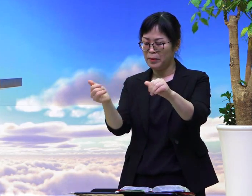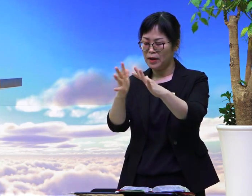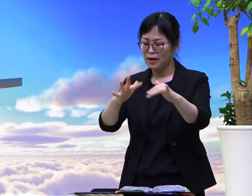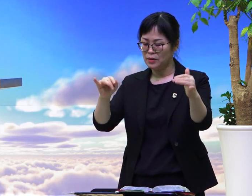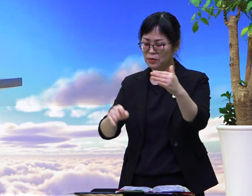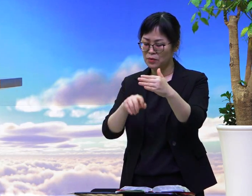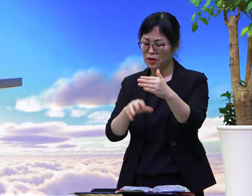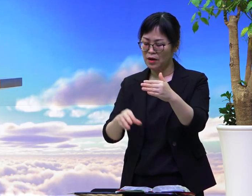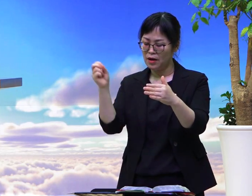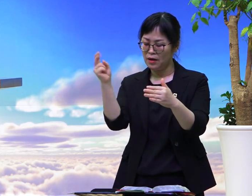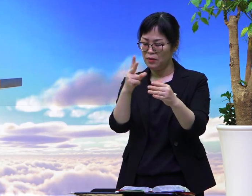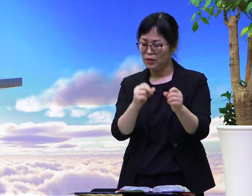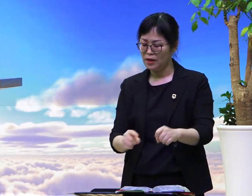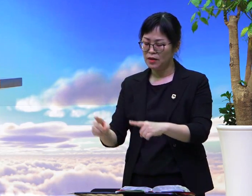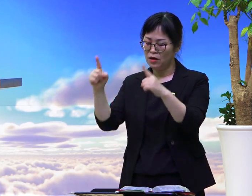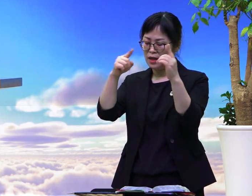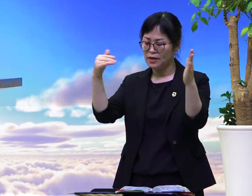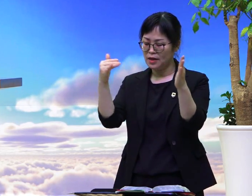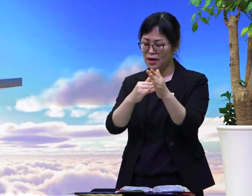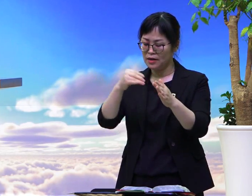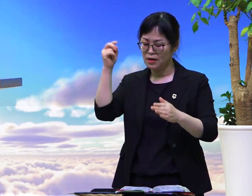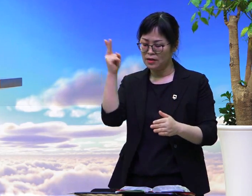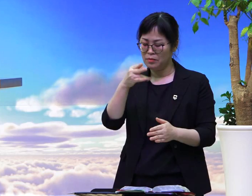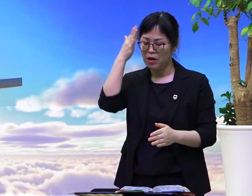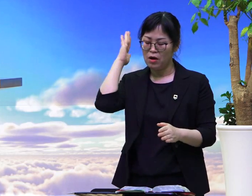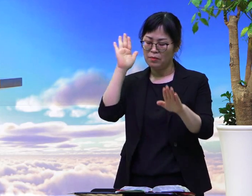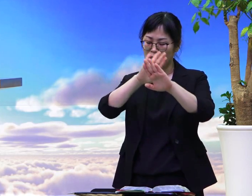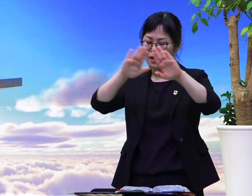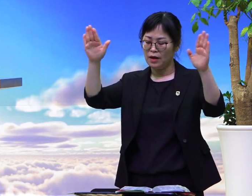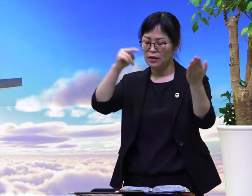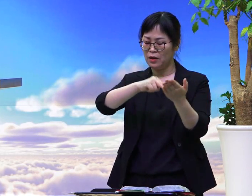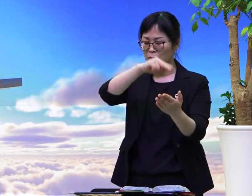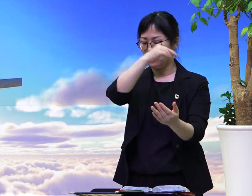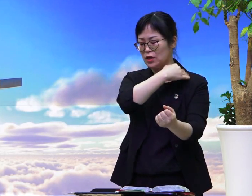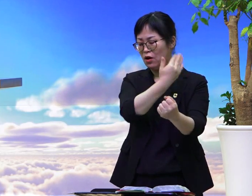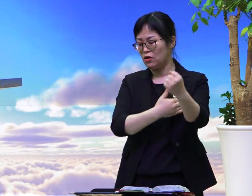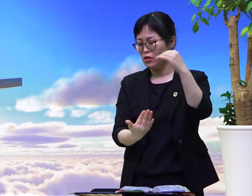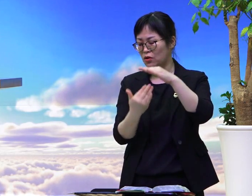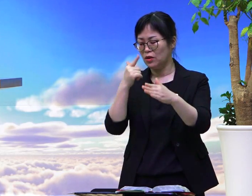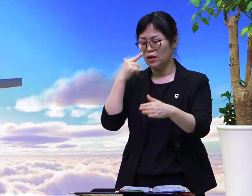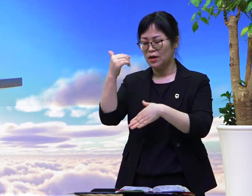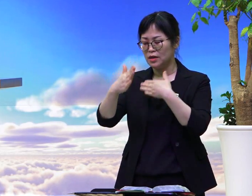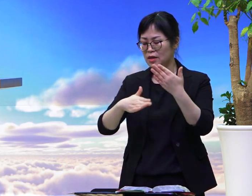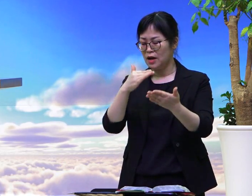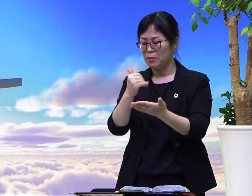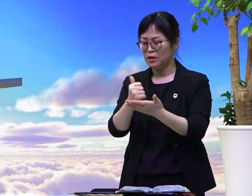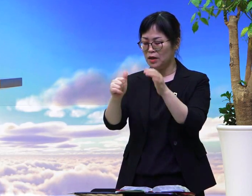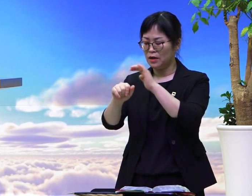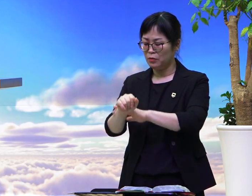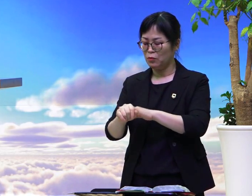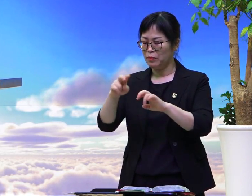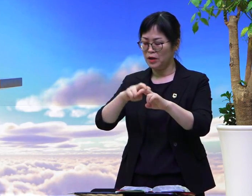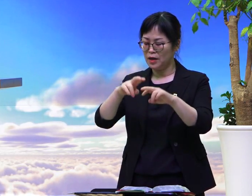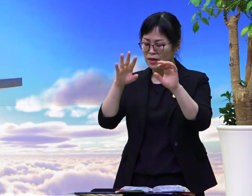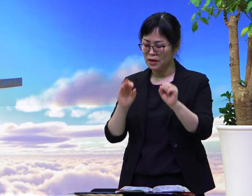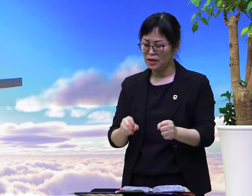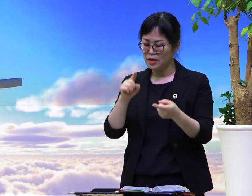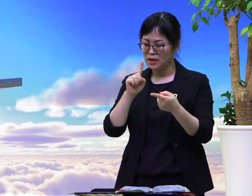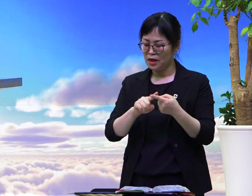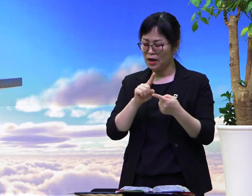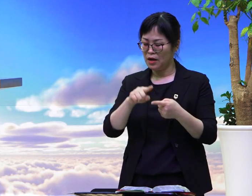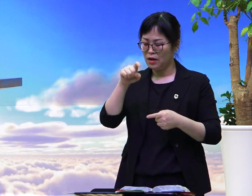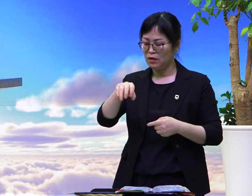사흘 만에 죽은 자 가운데서 다시 살아나셨으며 하늘에 오르시어 전능하신 아버지 하나님 우편에